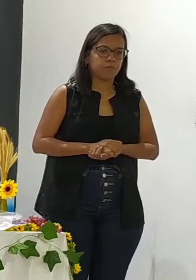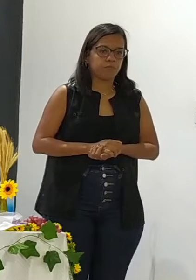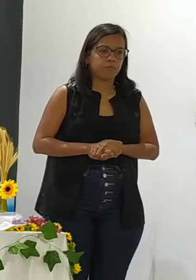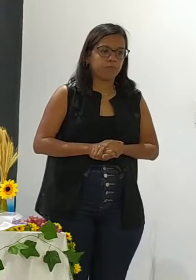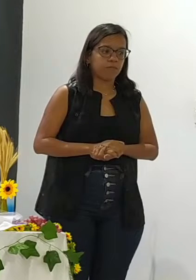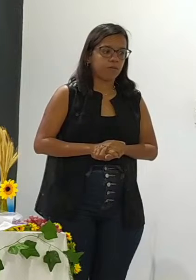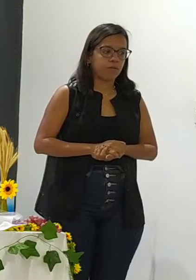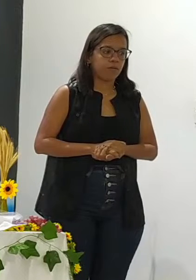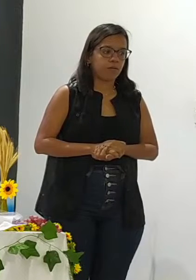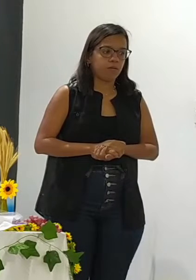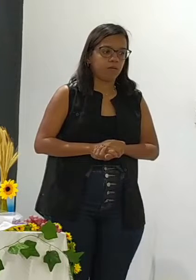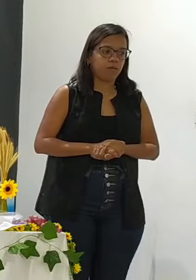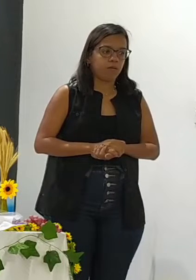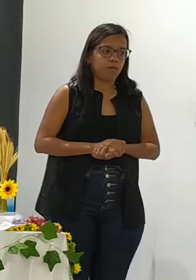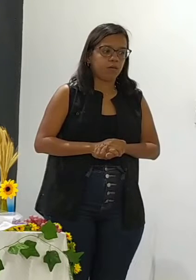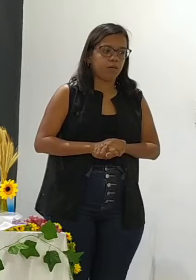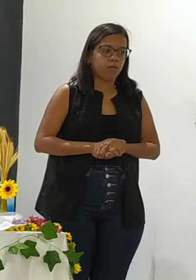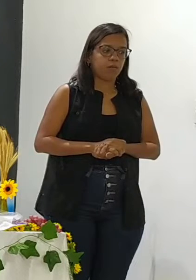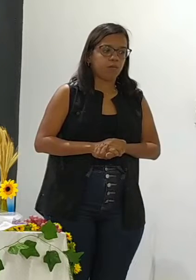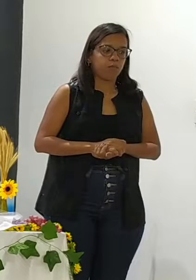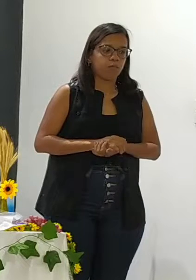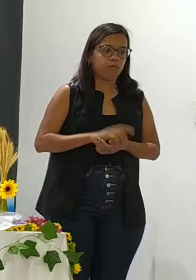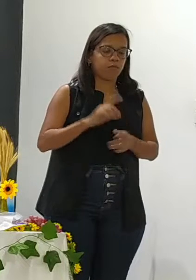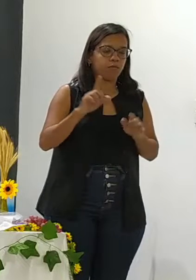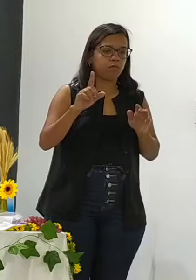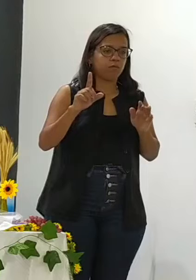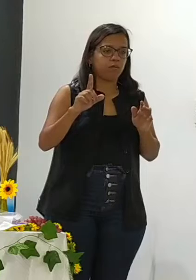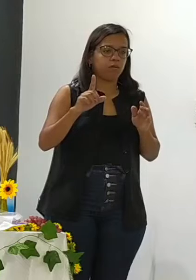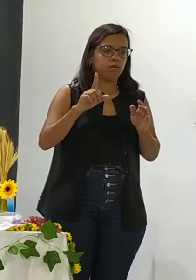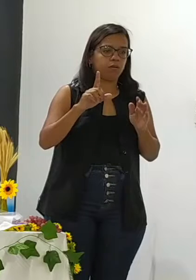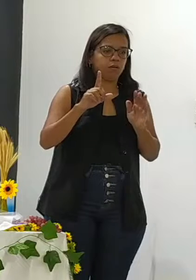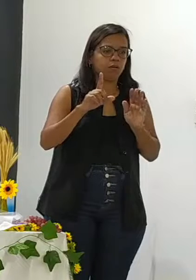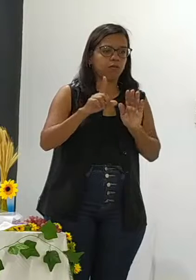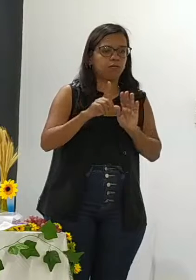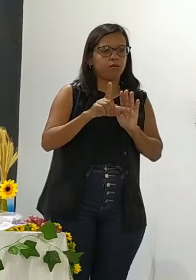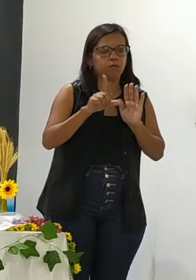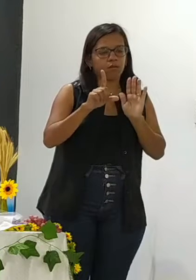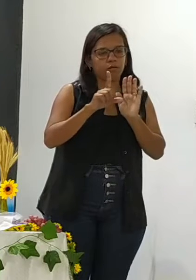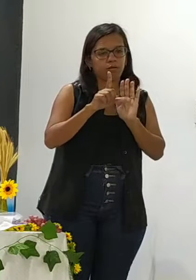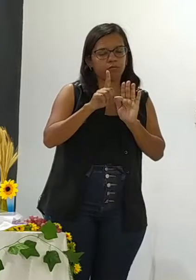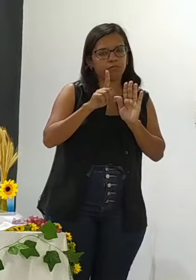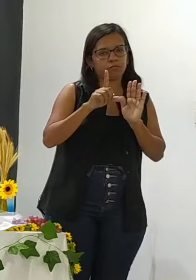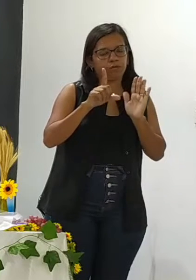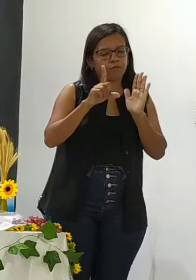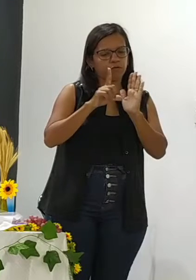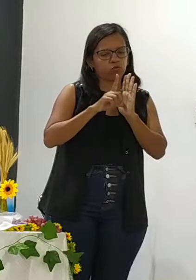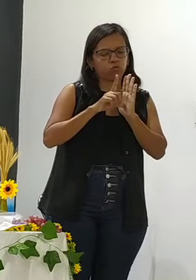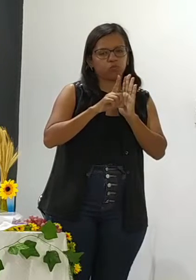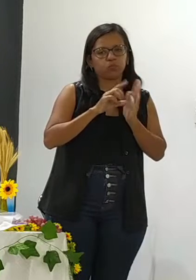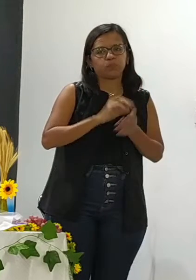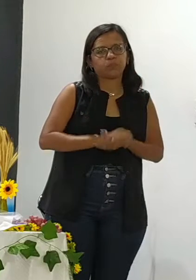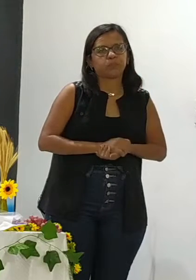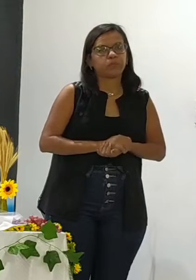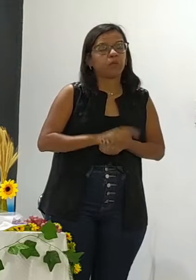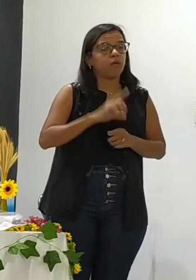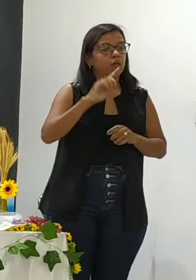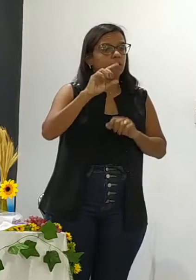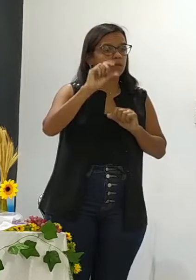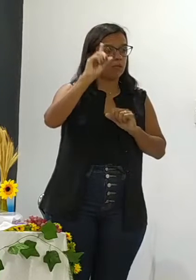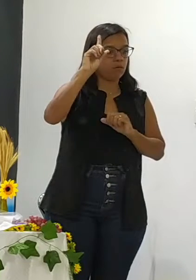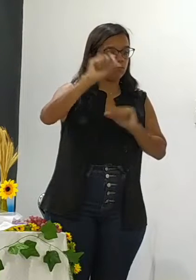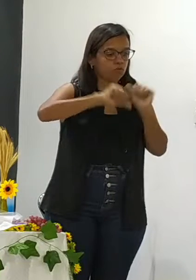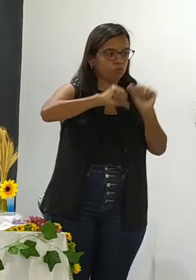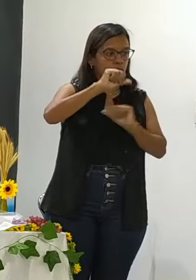Sabe por quê, querido? Se você for ver Levítico, você vai ver lá em Levítico, Deus instalando as